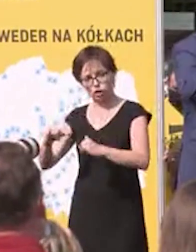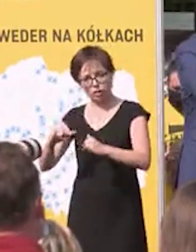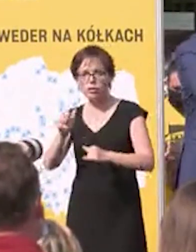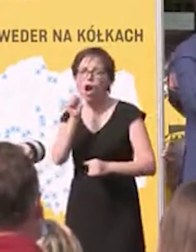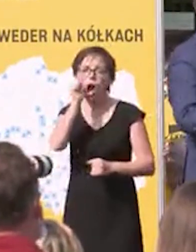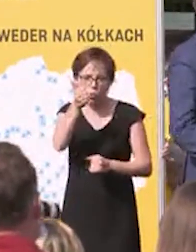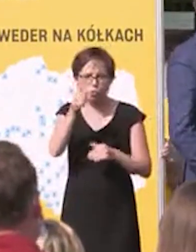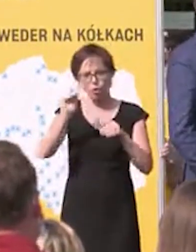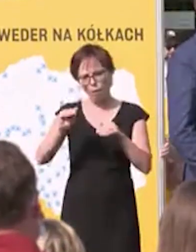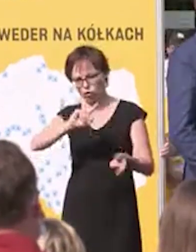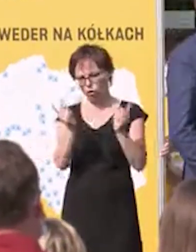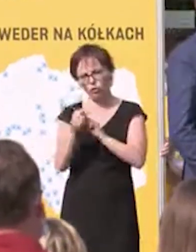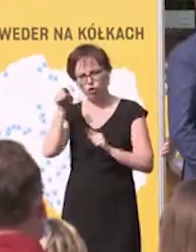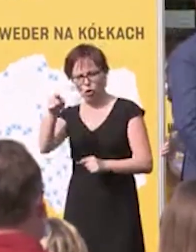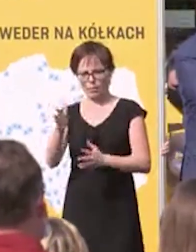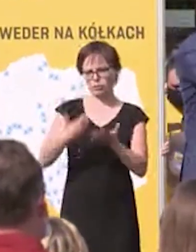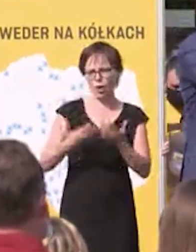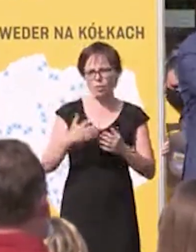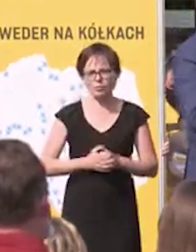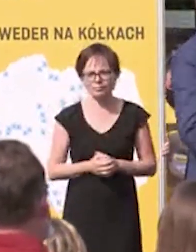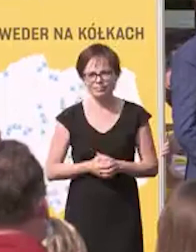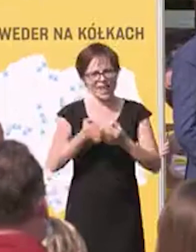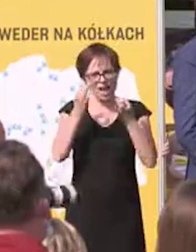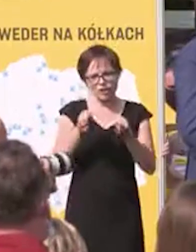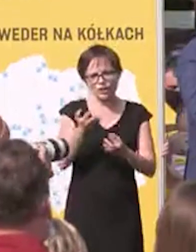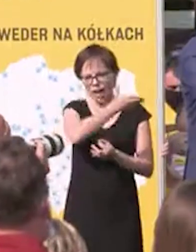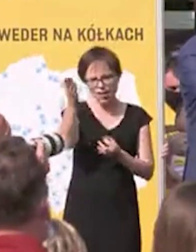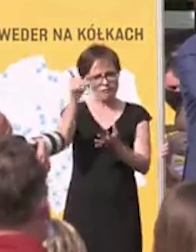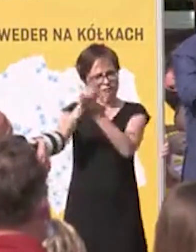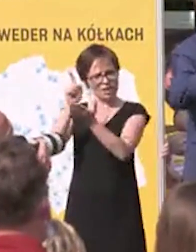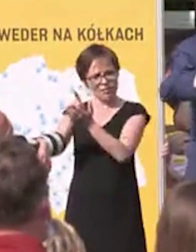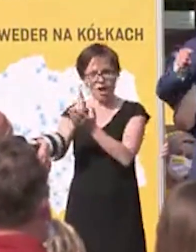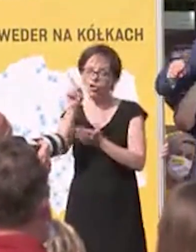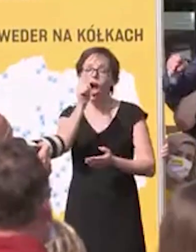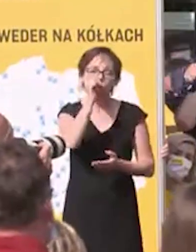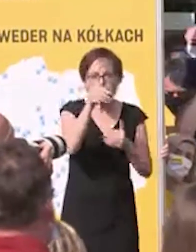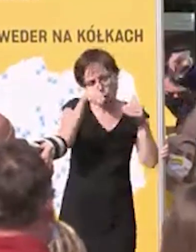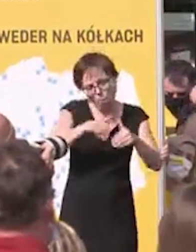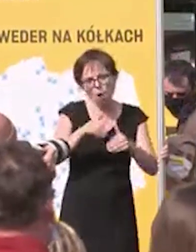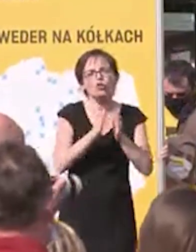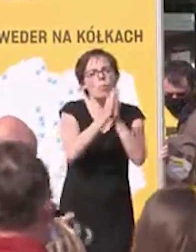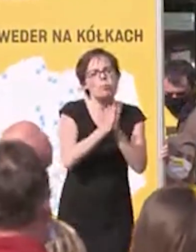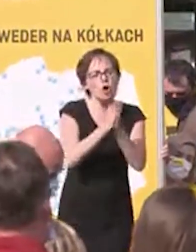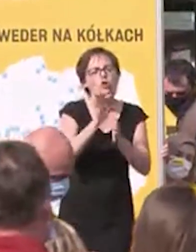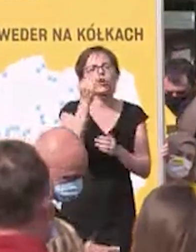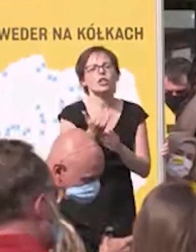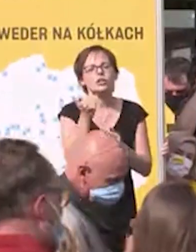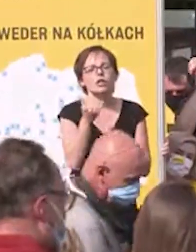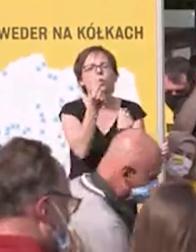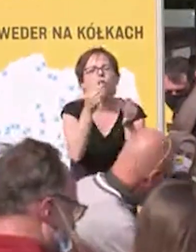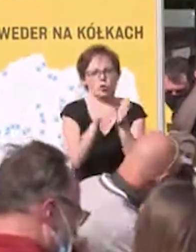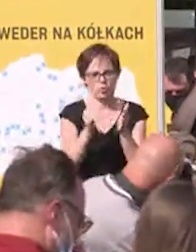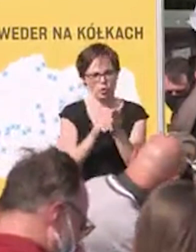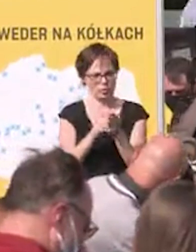a jutro to oni mogą być słabsi. Dzisiaj jesteś na górze, jutro możesz prosić o pieniądze na leczenie dla swojego dziecka,